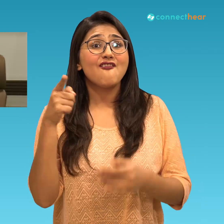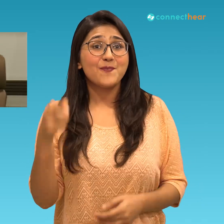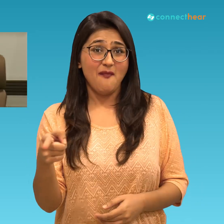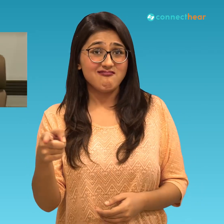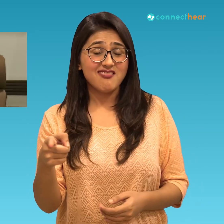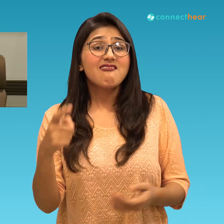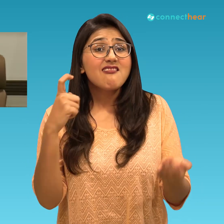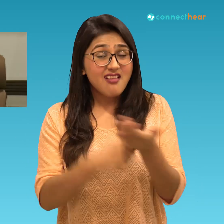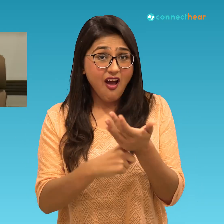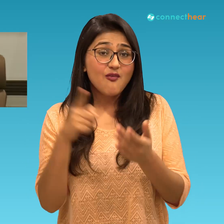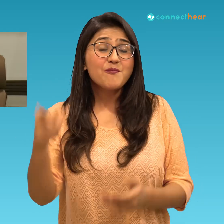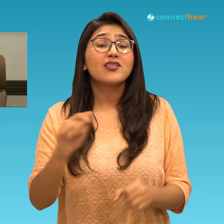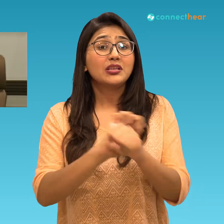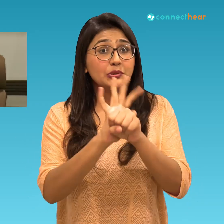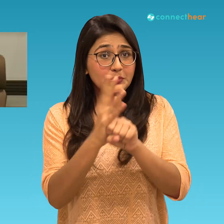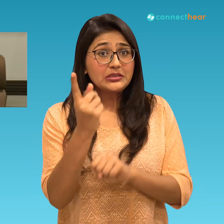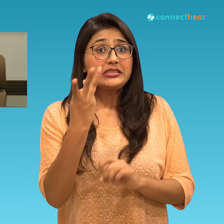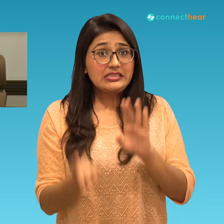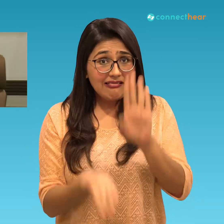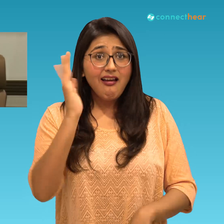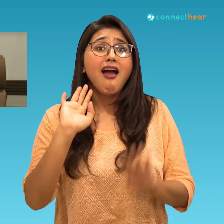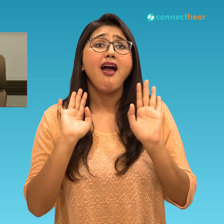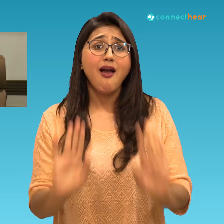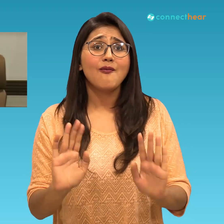انٹو اے پراپر ایپی سینٹر وہ راول پنڈی ہے، جہاں